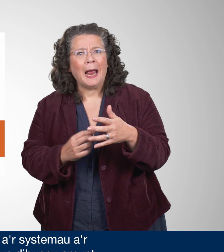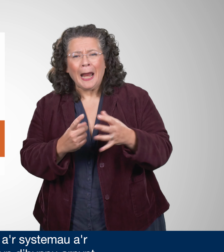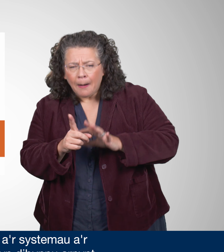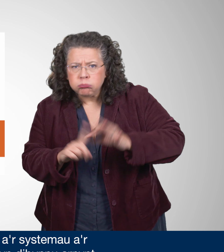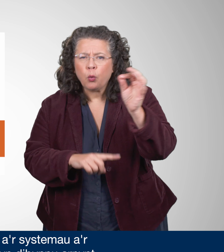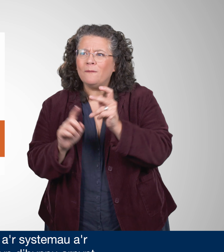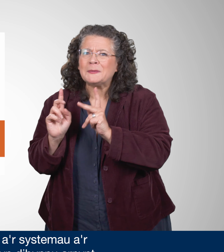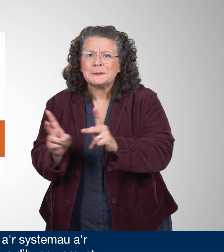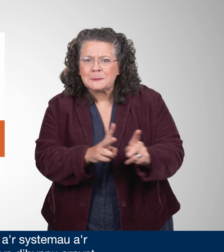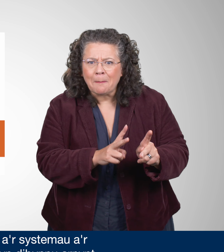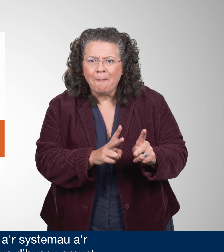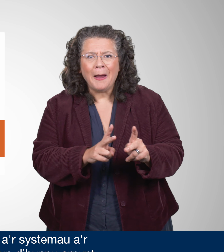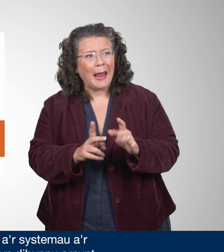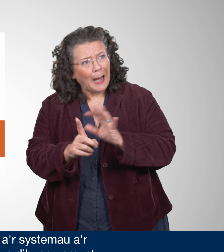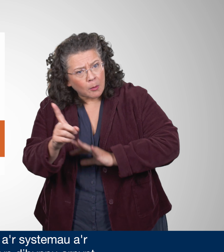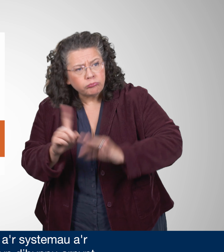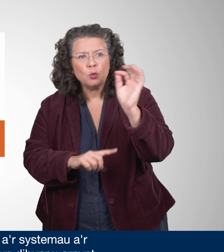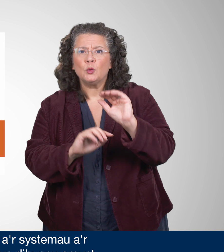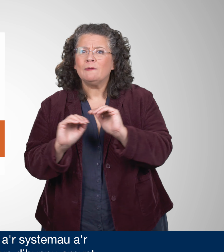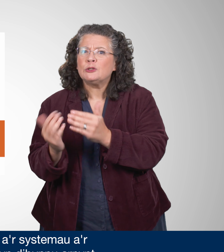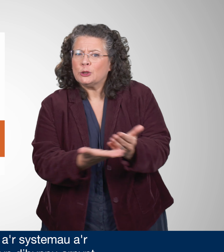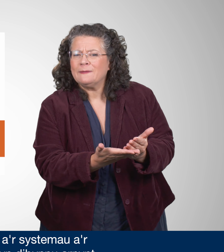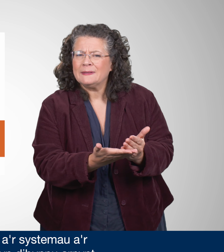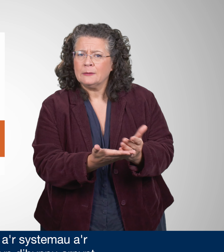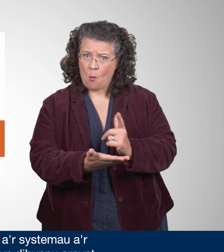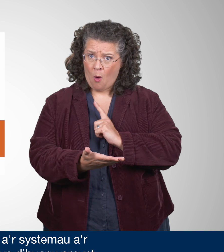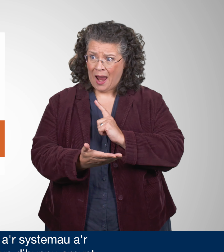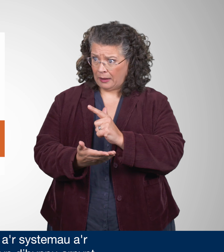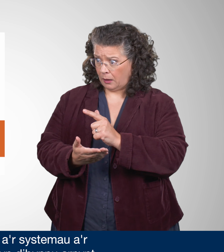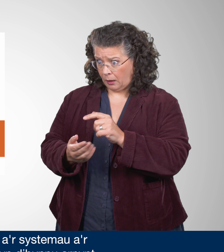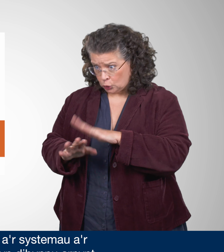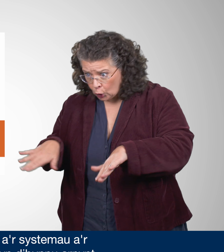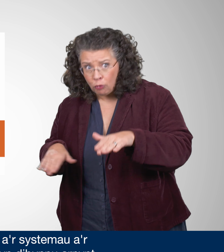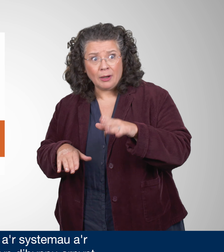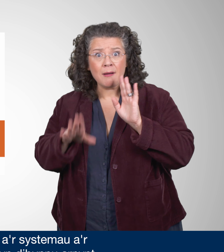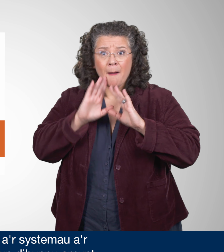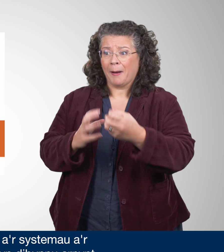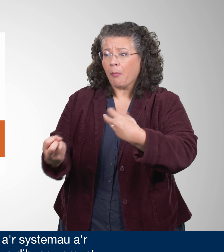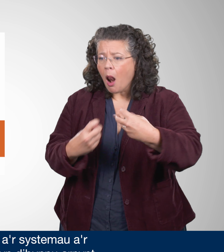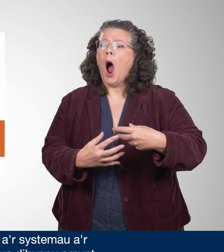systemau a'r gwasanaethau y maent yn dibynnu arnynt.